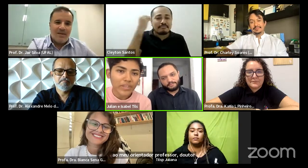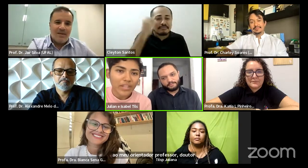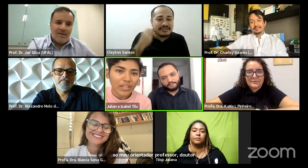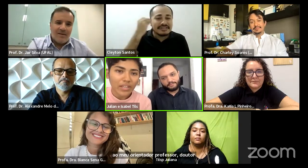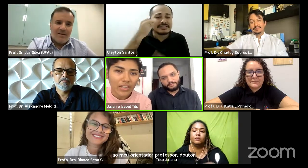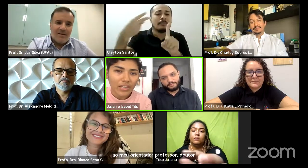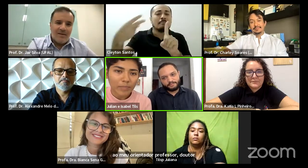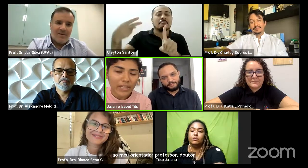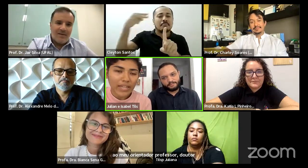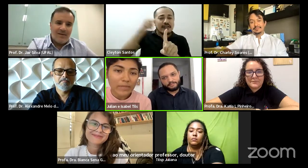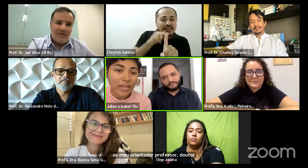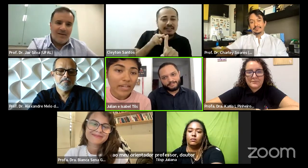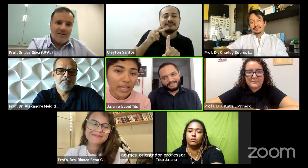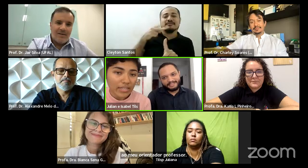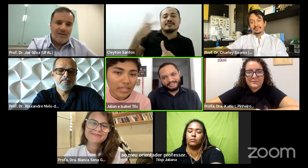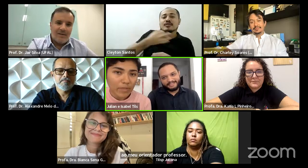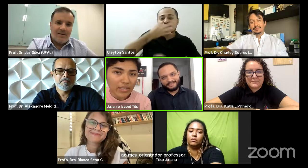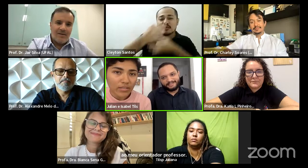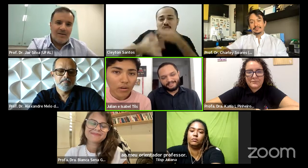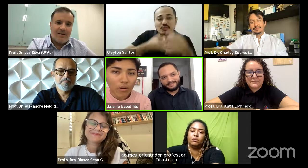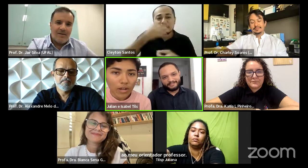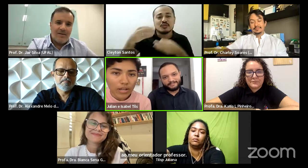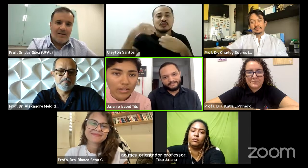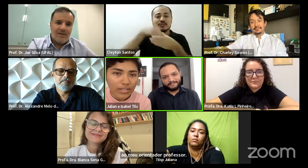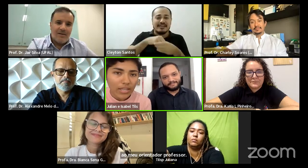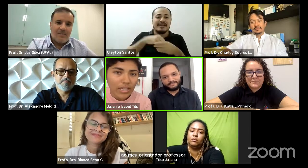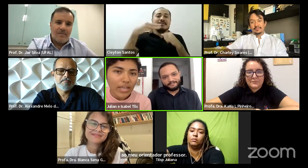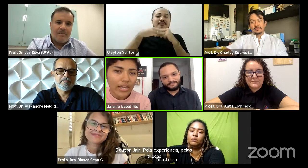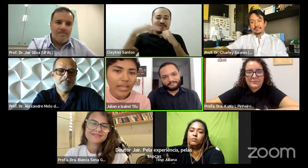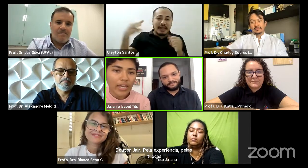Jair, pela experiência, pelas